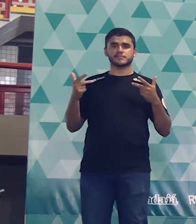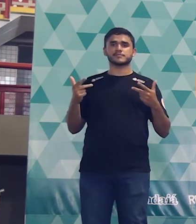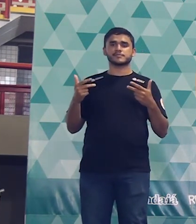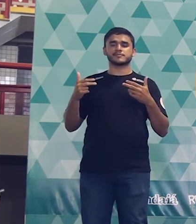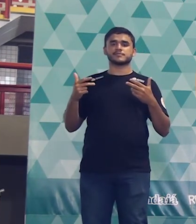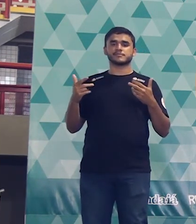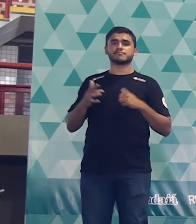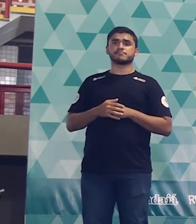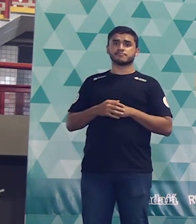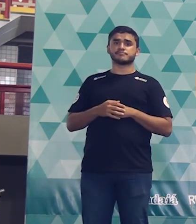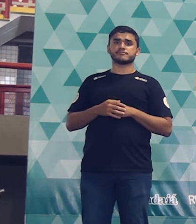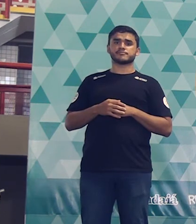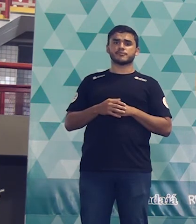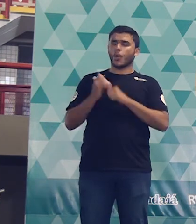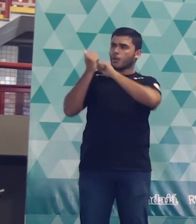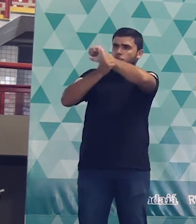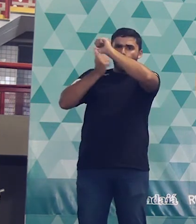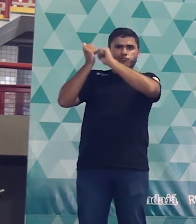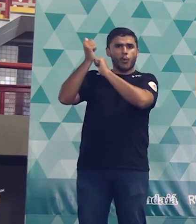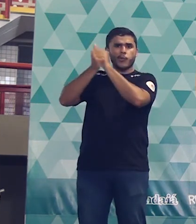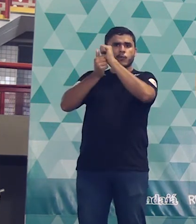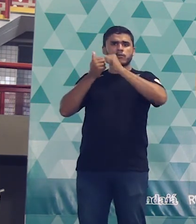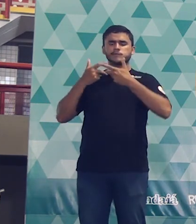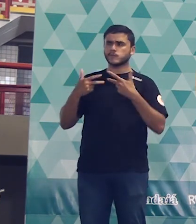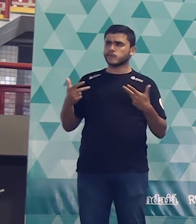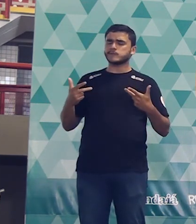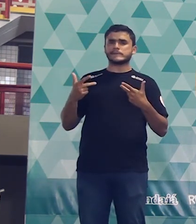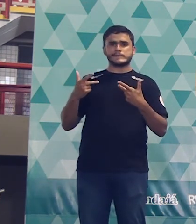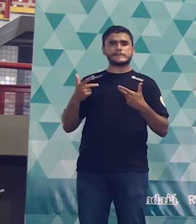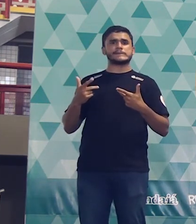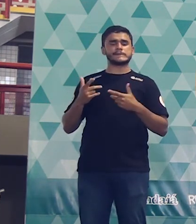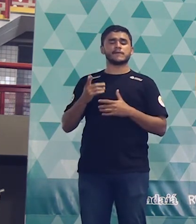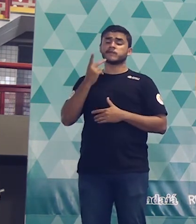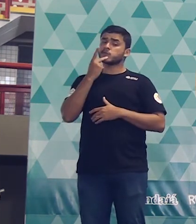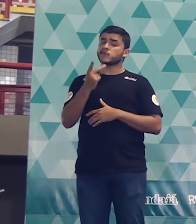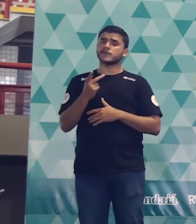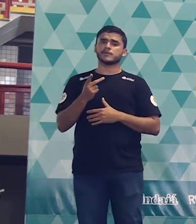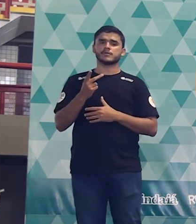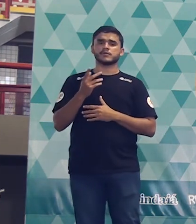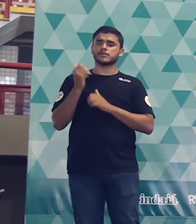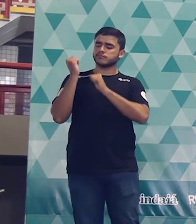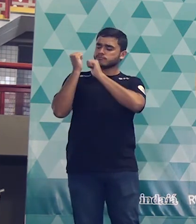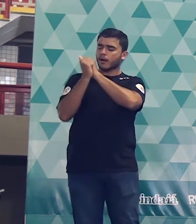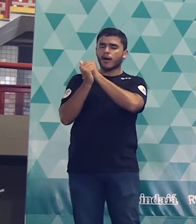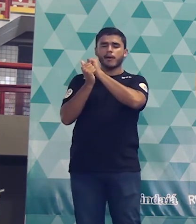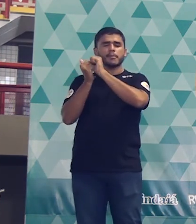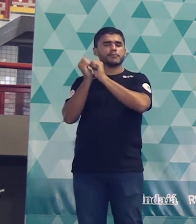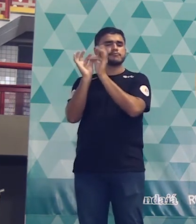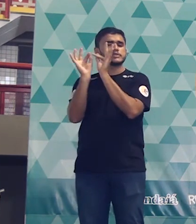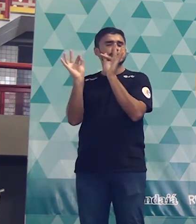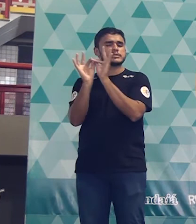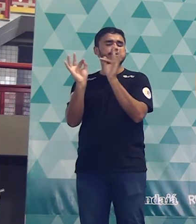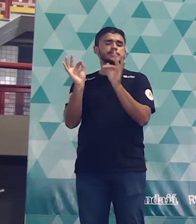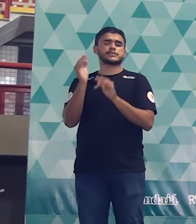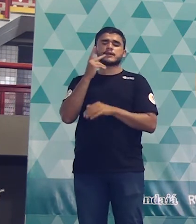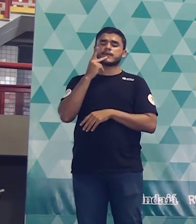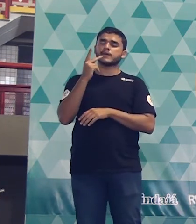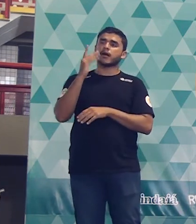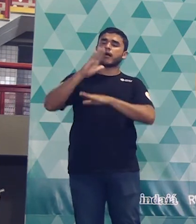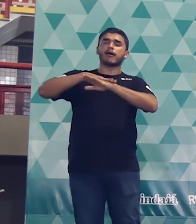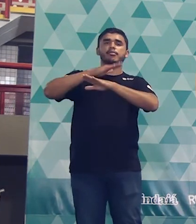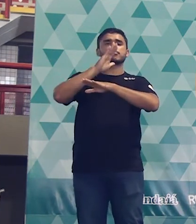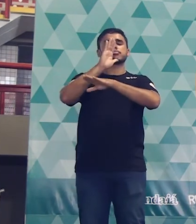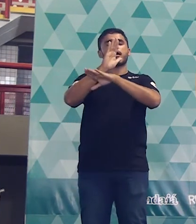hein? Isso aqui é profundo, viu? Beijos catetéticos, tardes